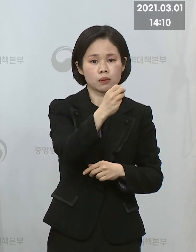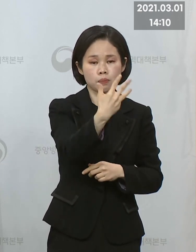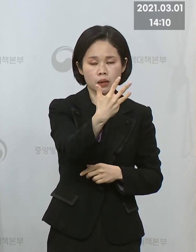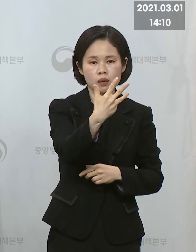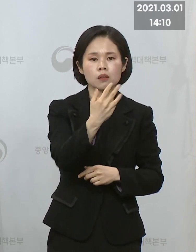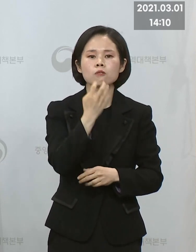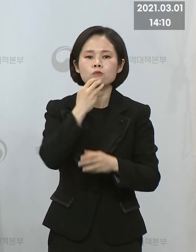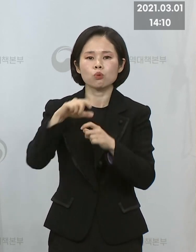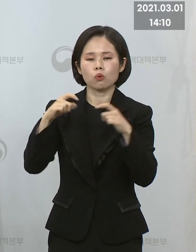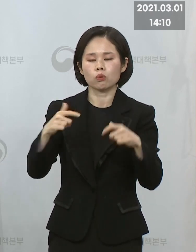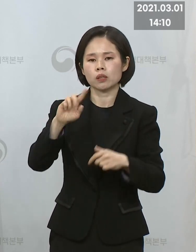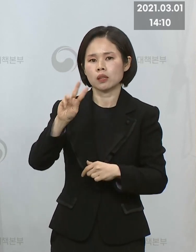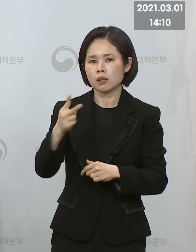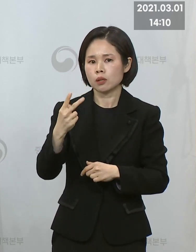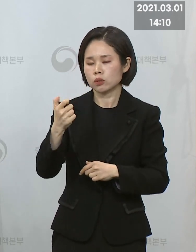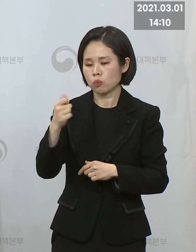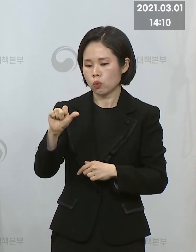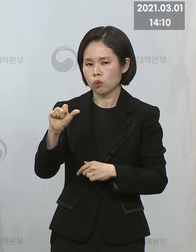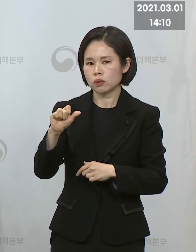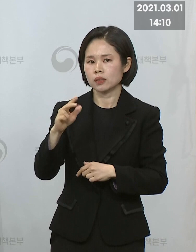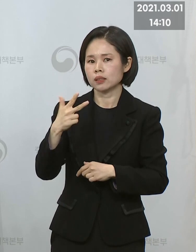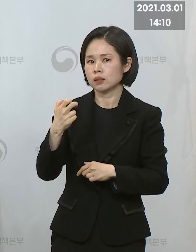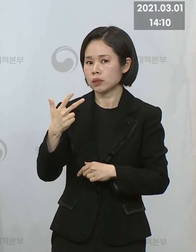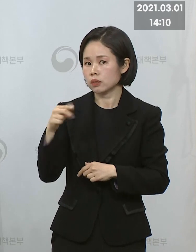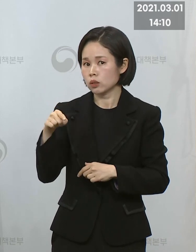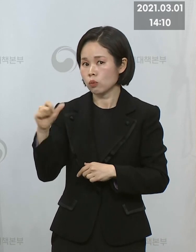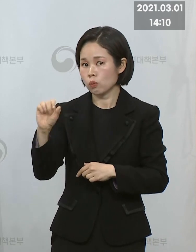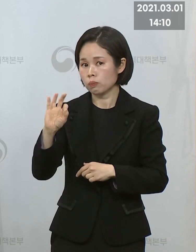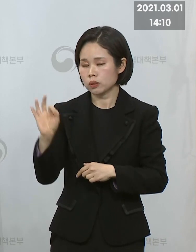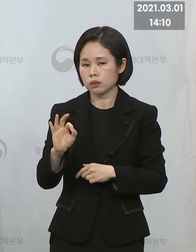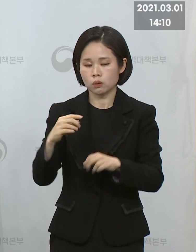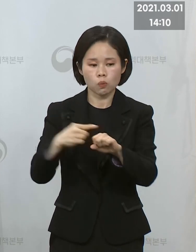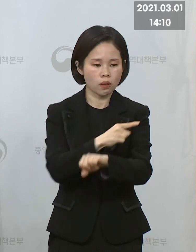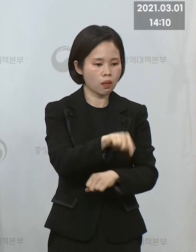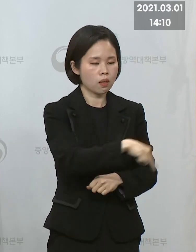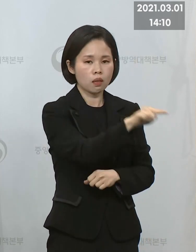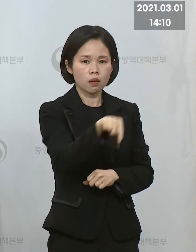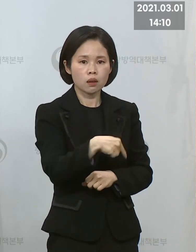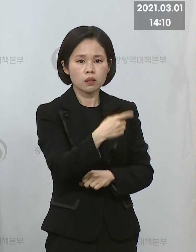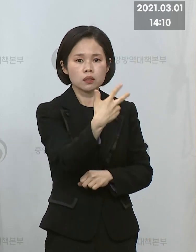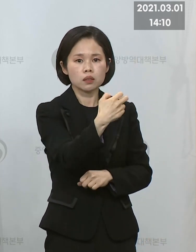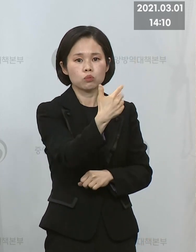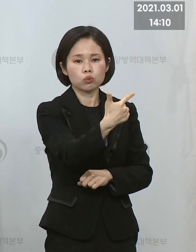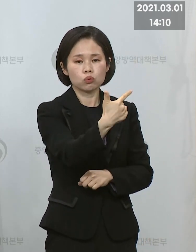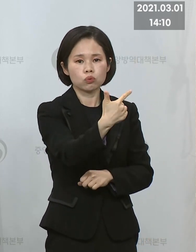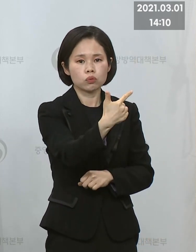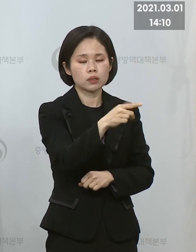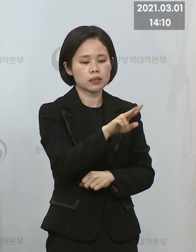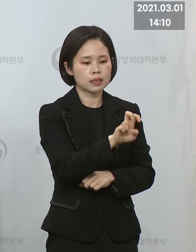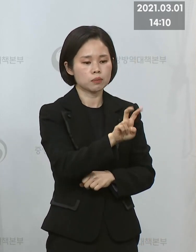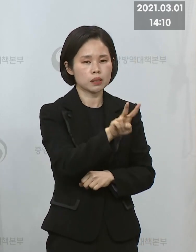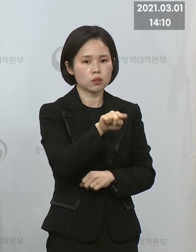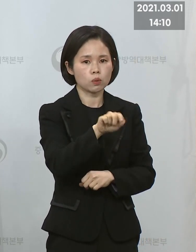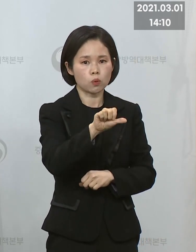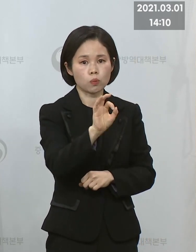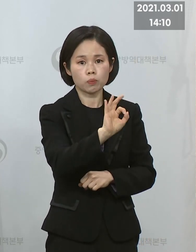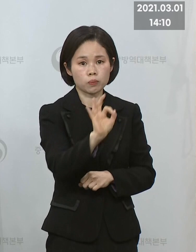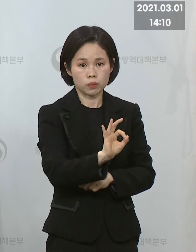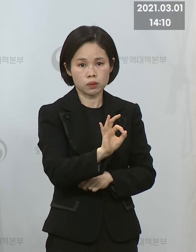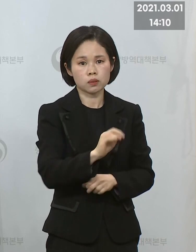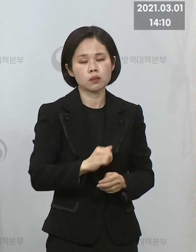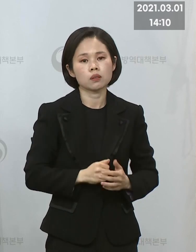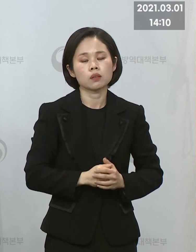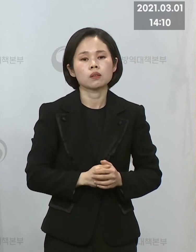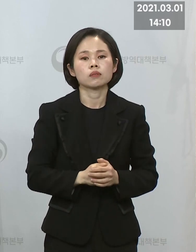수도권에서 262명, 77.5%이고 비수도권에서는 76명으로